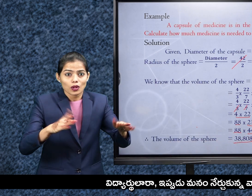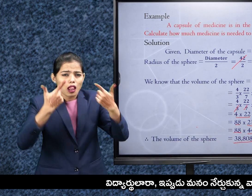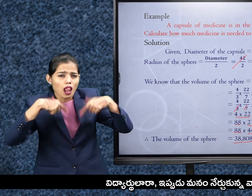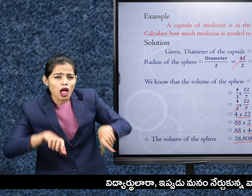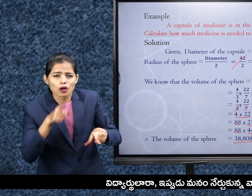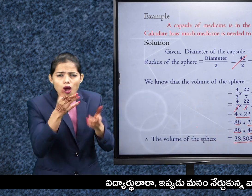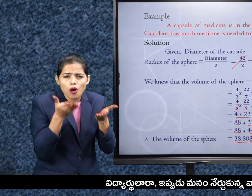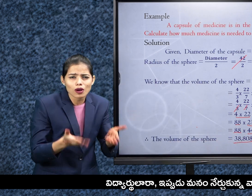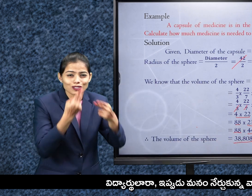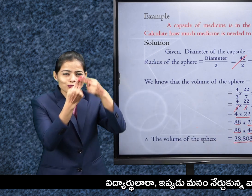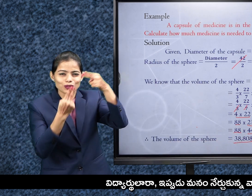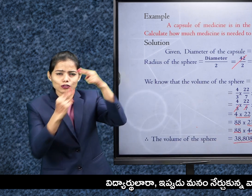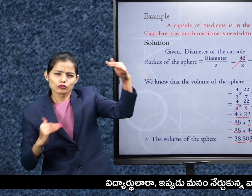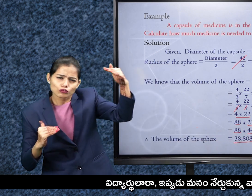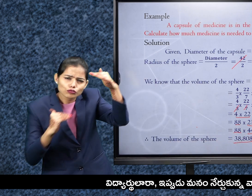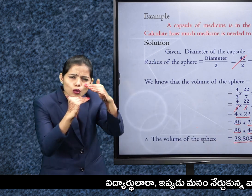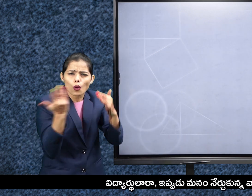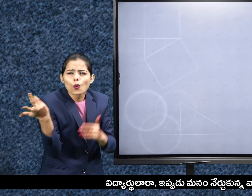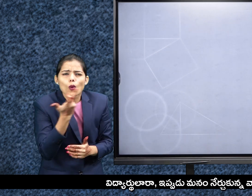స్టూడెంట్స్, ఇప్పుడు మనం నేర్చుకున్న వాటిని క్లుప్తంగా చూద్దాం.